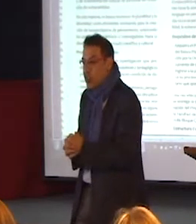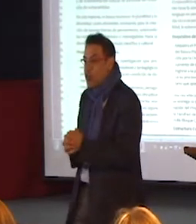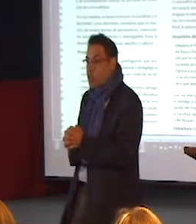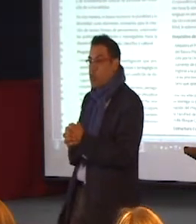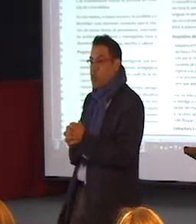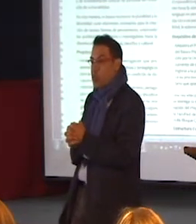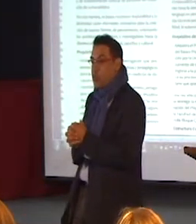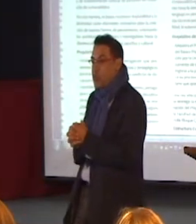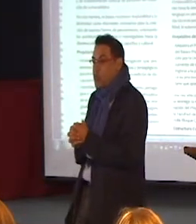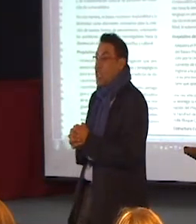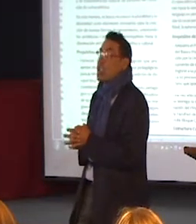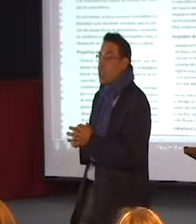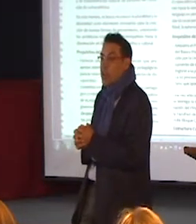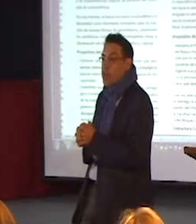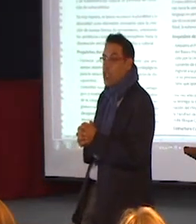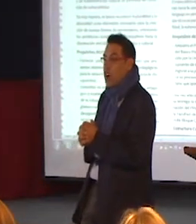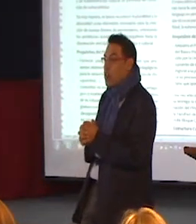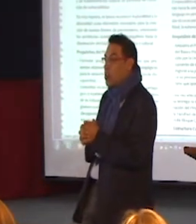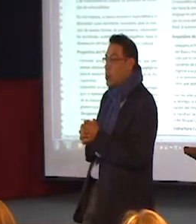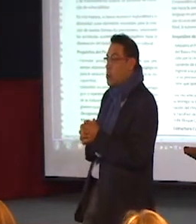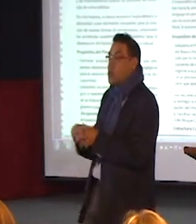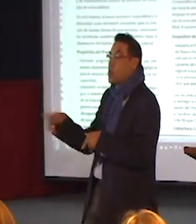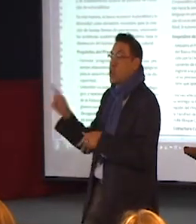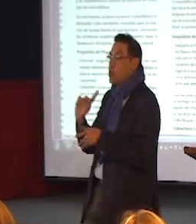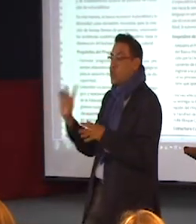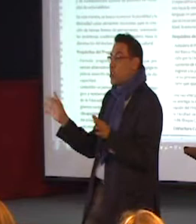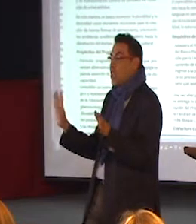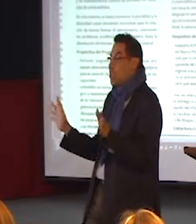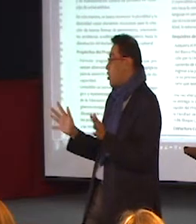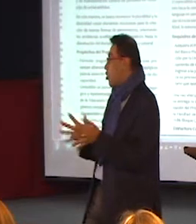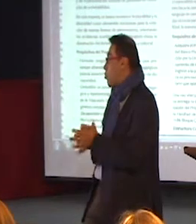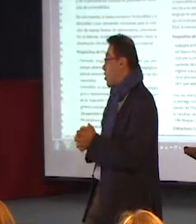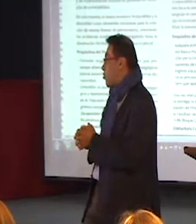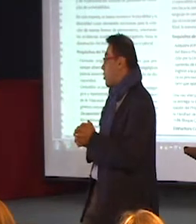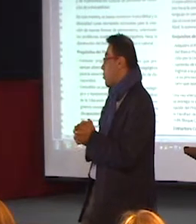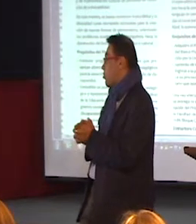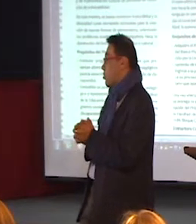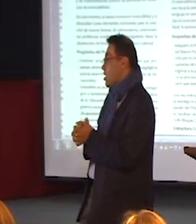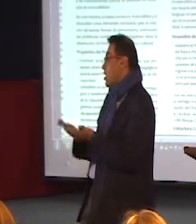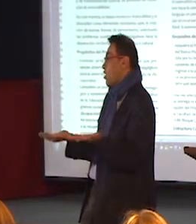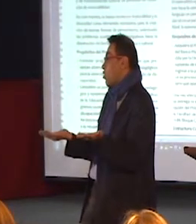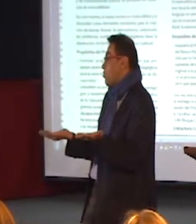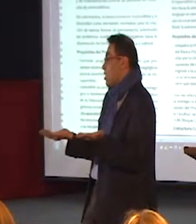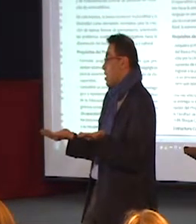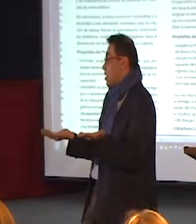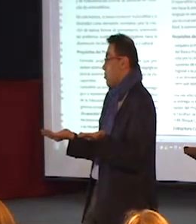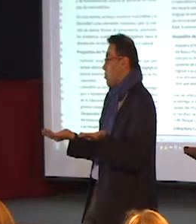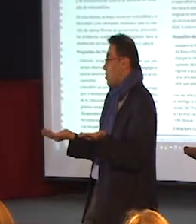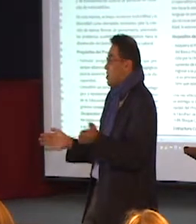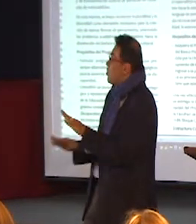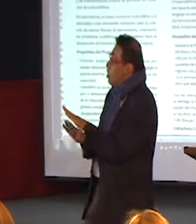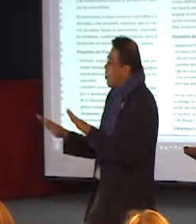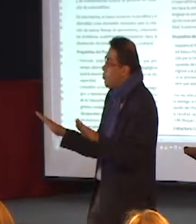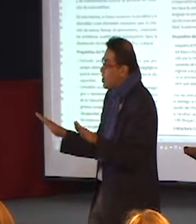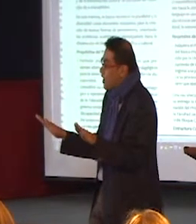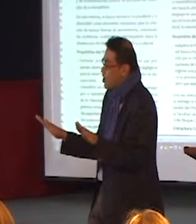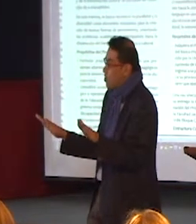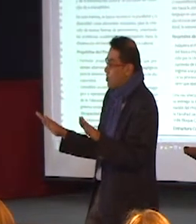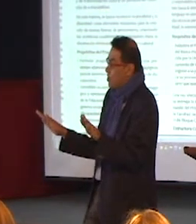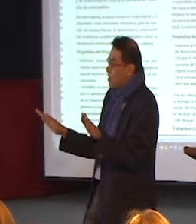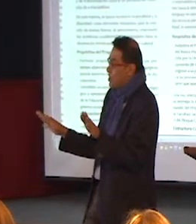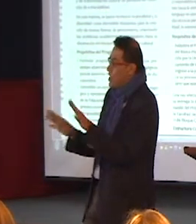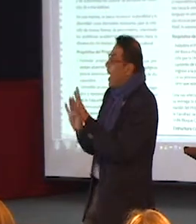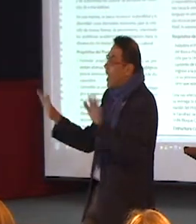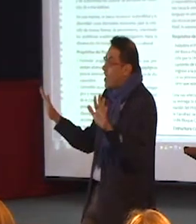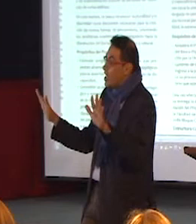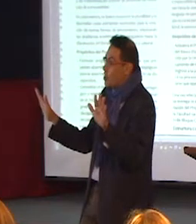aprender y ese desarrollar el conocimiento está atravesado por un elemento tan antiguo como el hombre mismo, y es lo comunicativo. Si